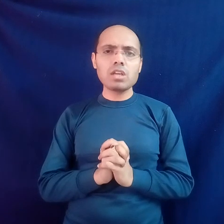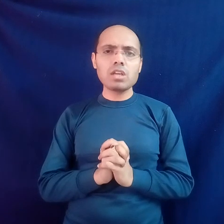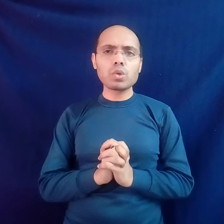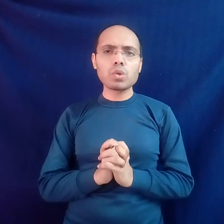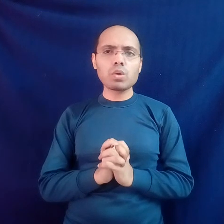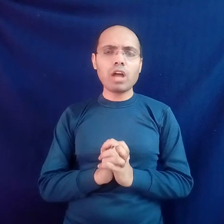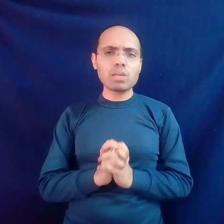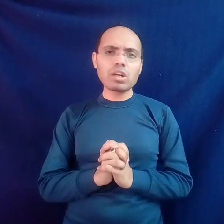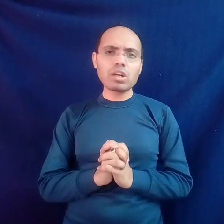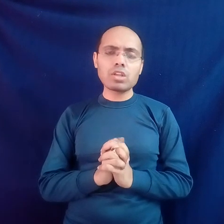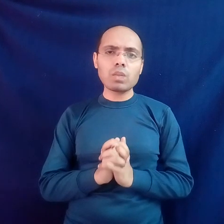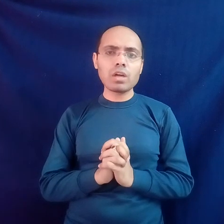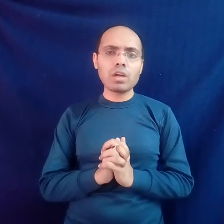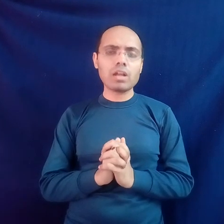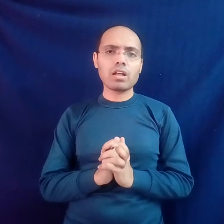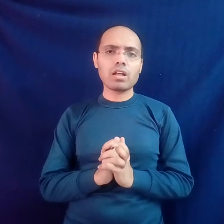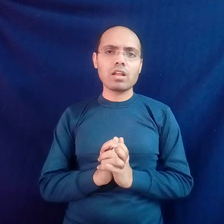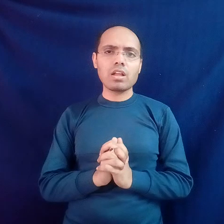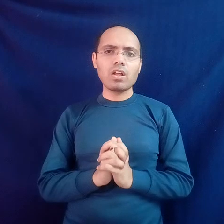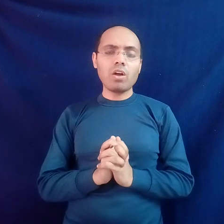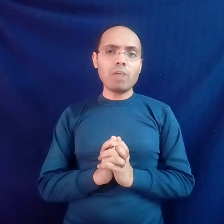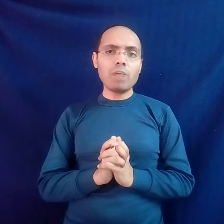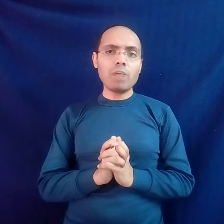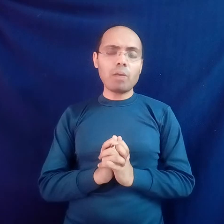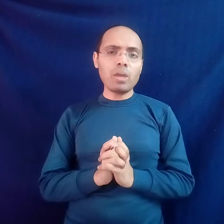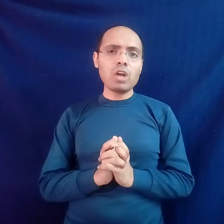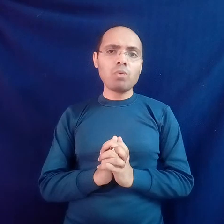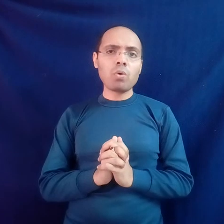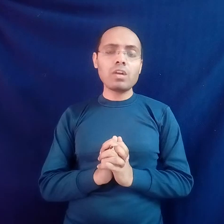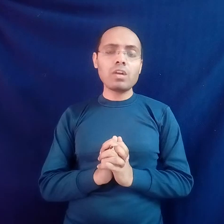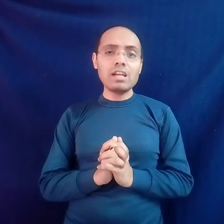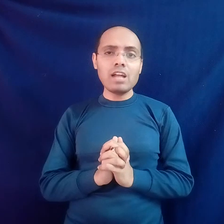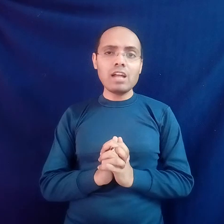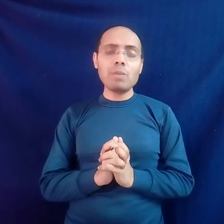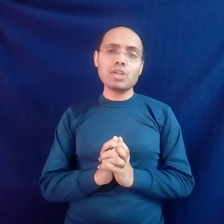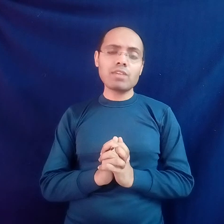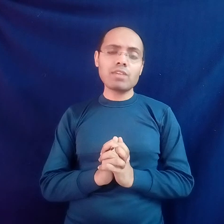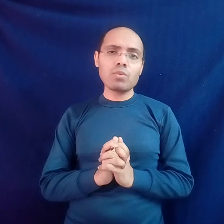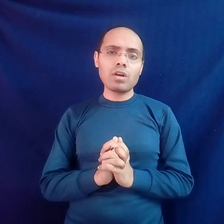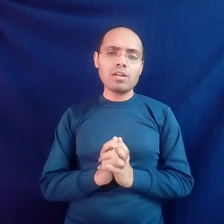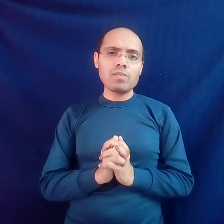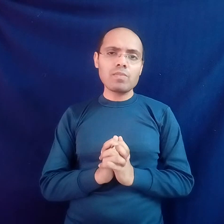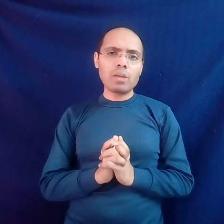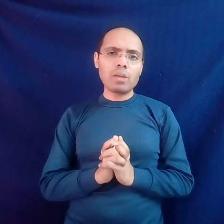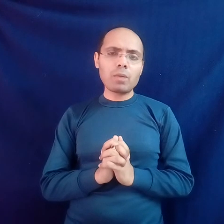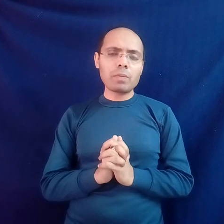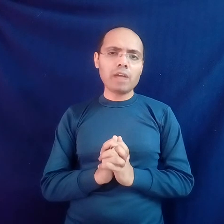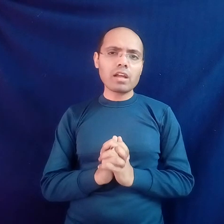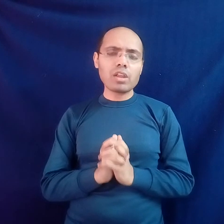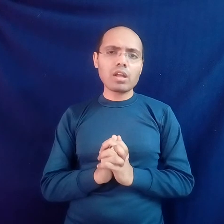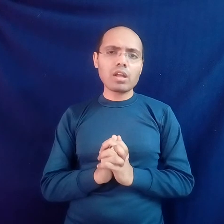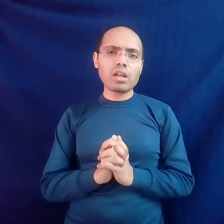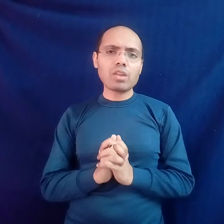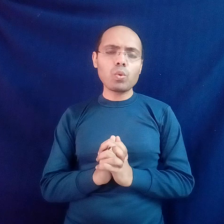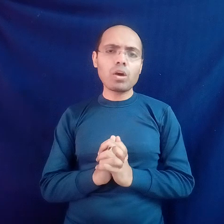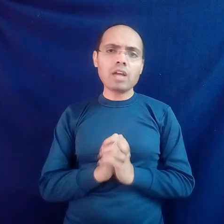है दोस्तों कि आत्मा का अस्तित्व है, और मैं अपने अनुभव को डिटेल में शेयर करूँगा, कब कब क्या क्या कैसे कैसे हुआ, क्या